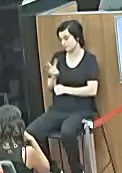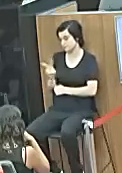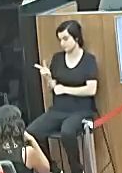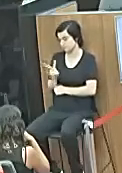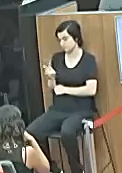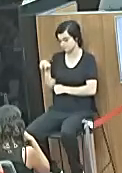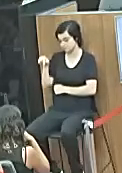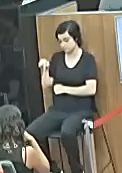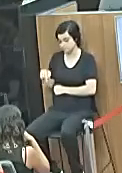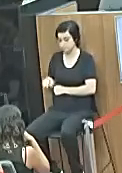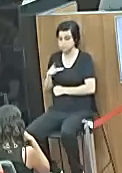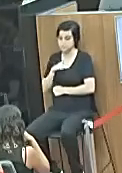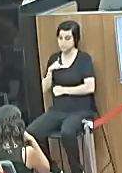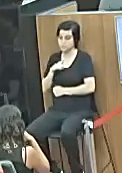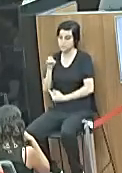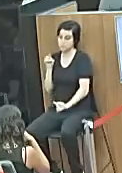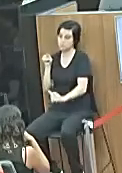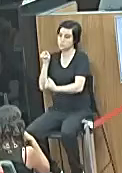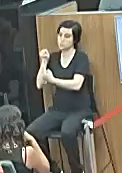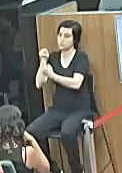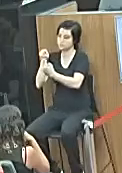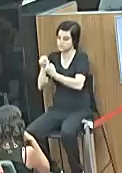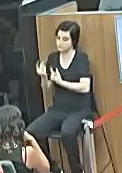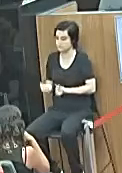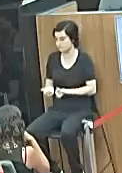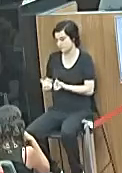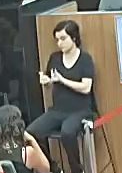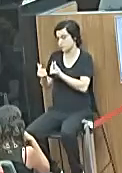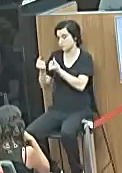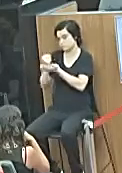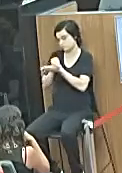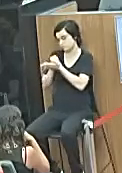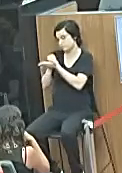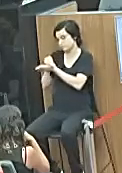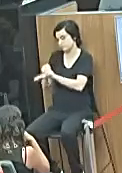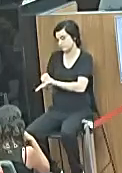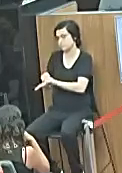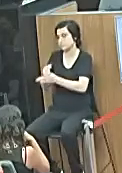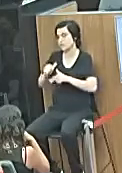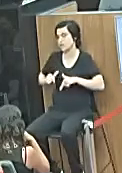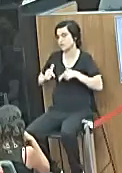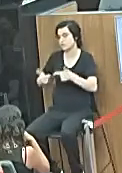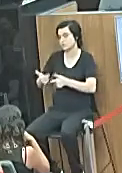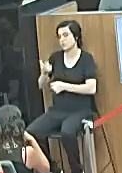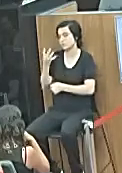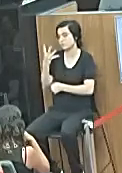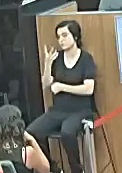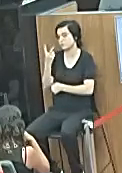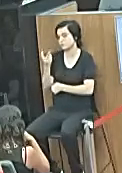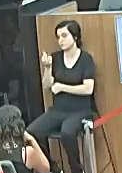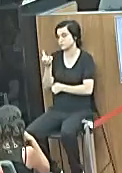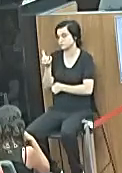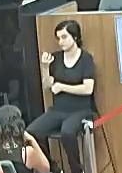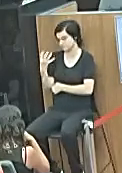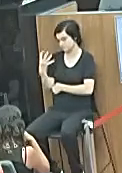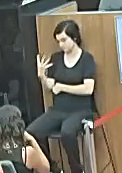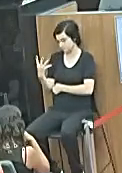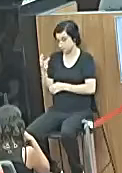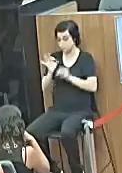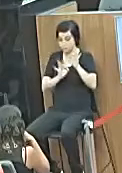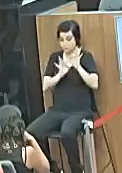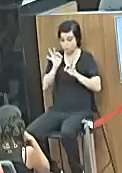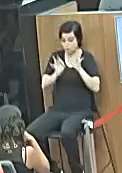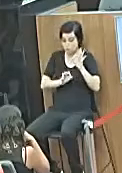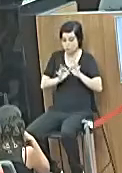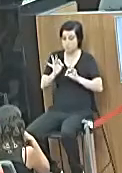com metas físicas e financeiras nação 4264 programas projetos